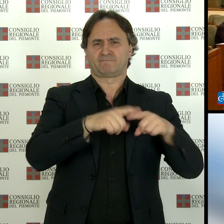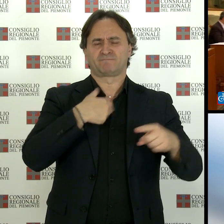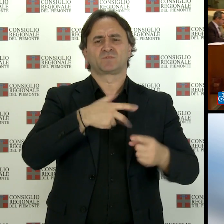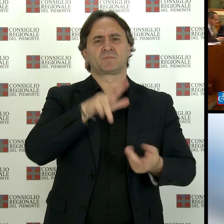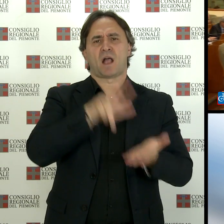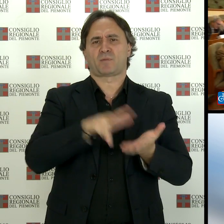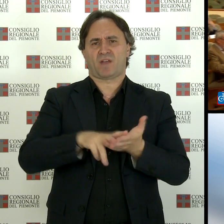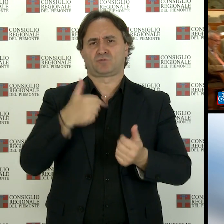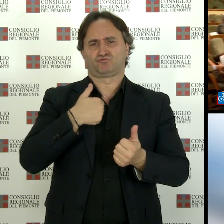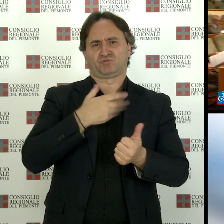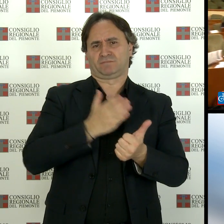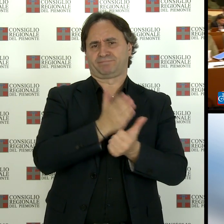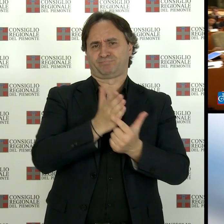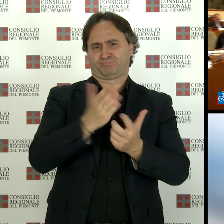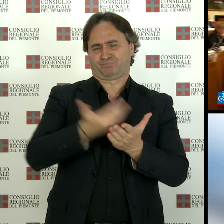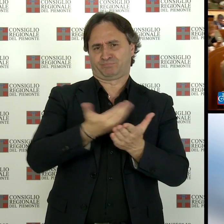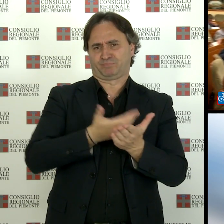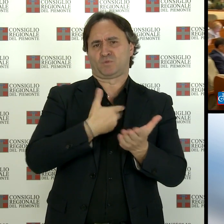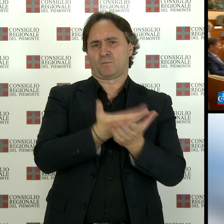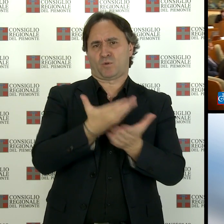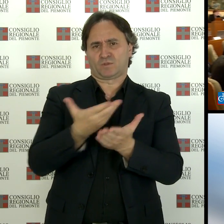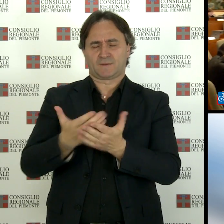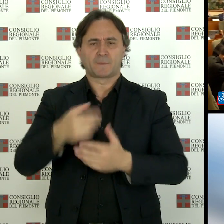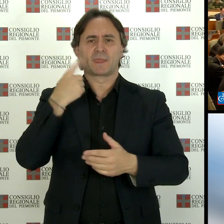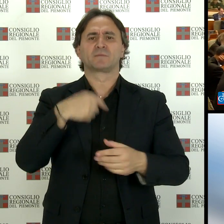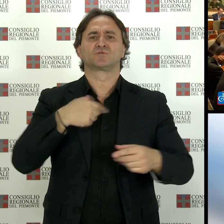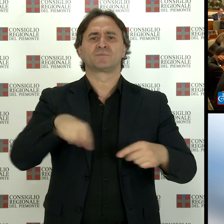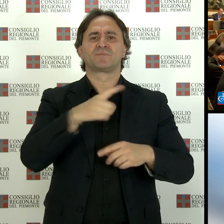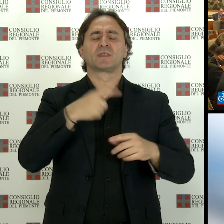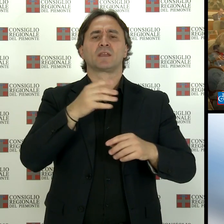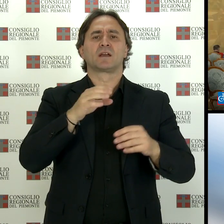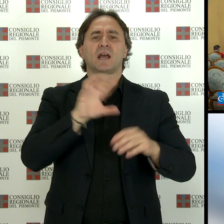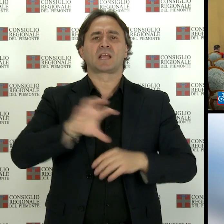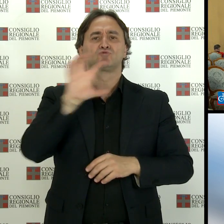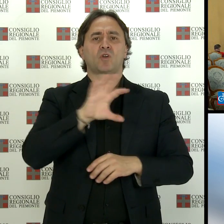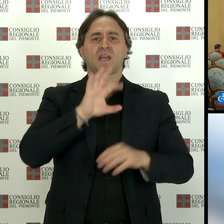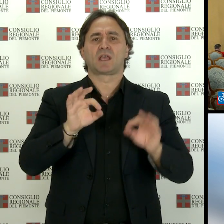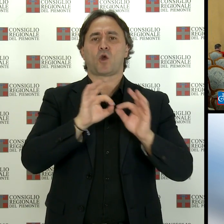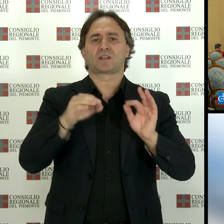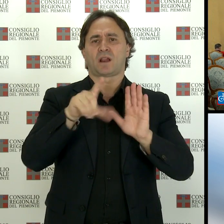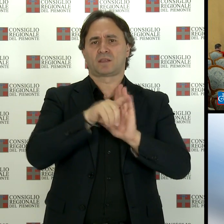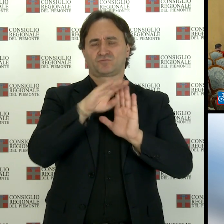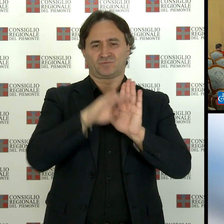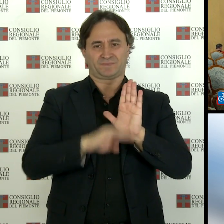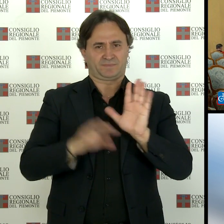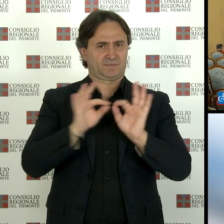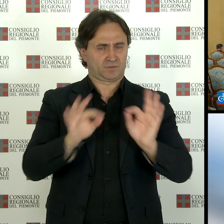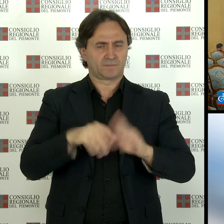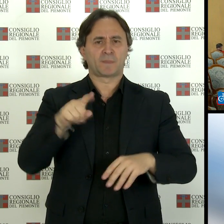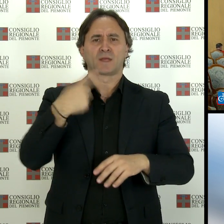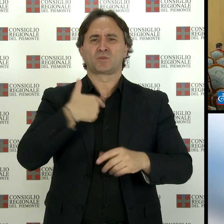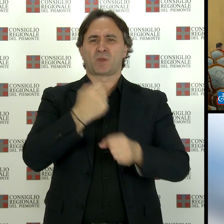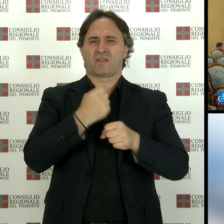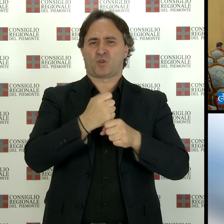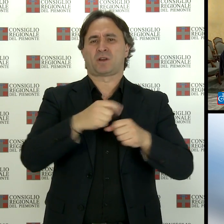emendamenti il disegno di legge sul riordino e la razionalizzazione dell'ordinamento regionale. In una pausa dei lavori è stata poi ricevuta